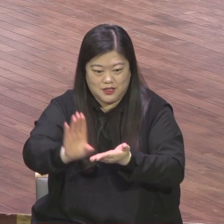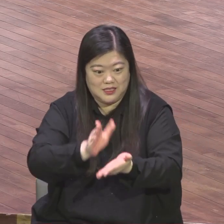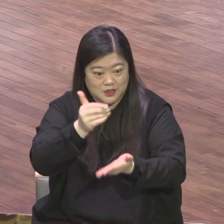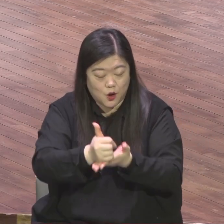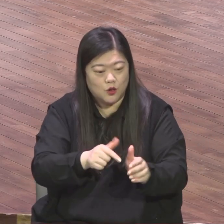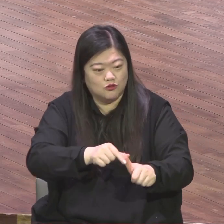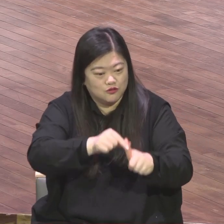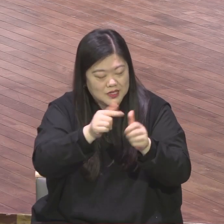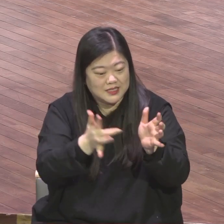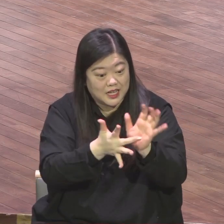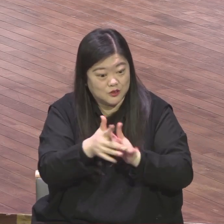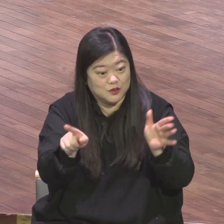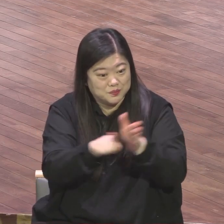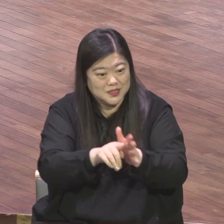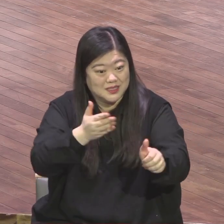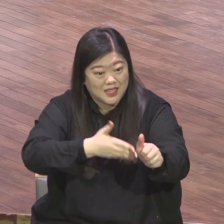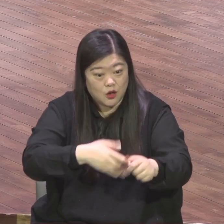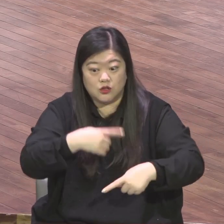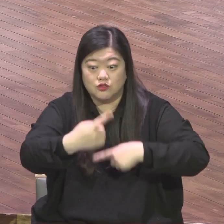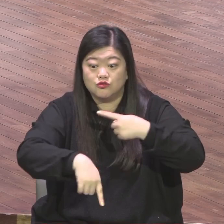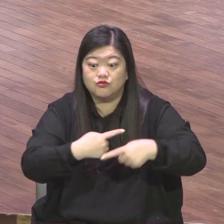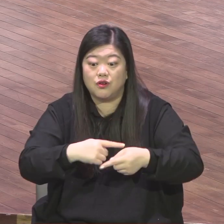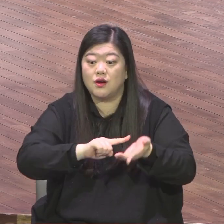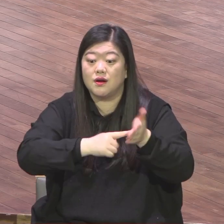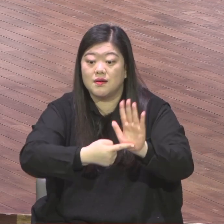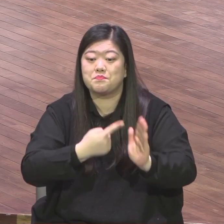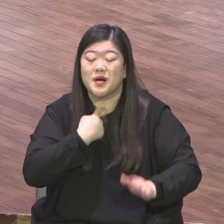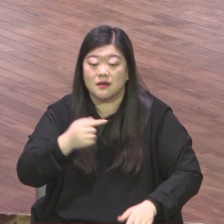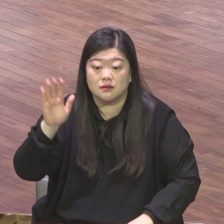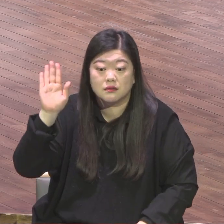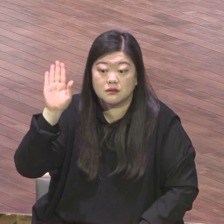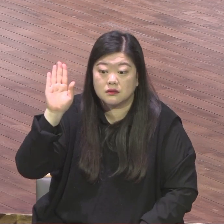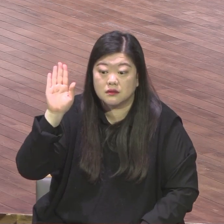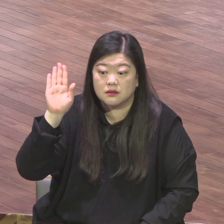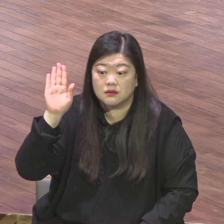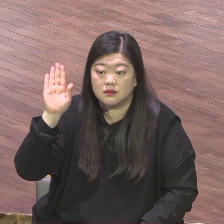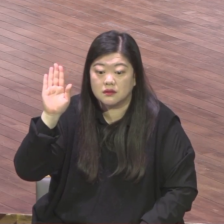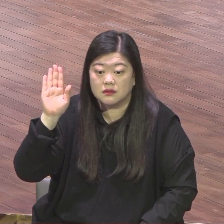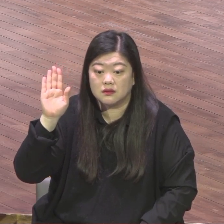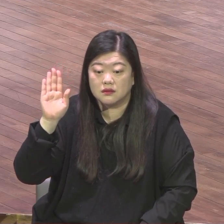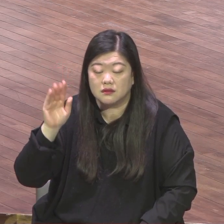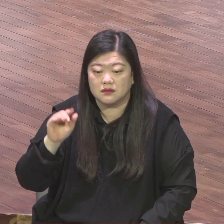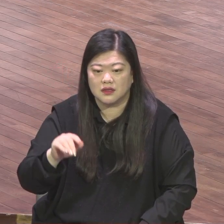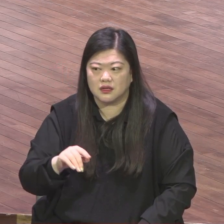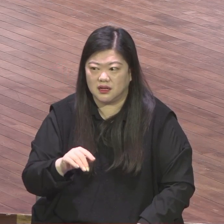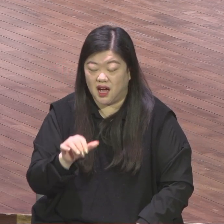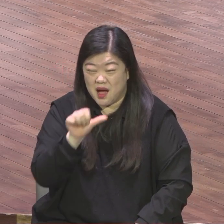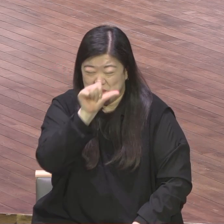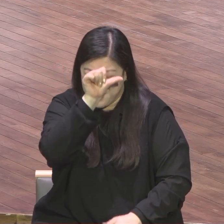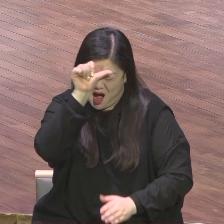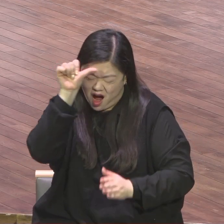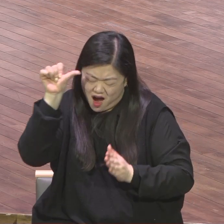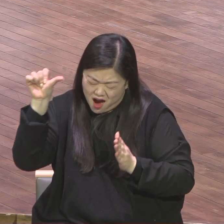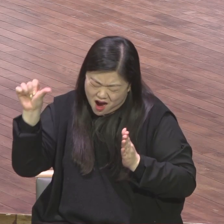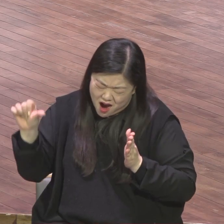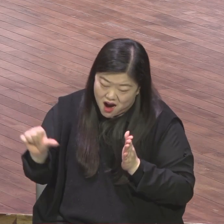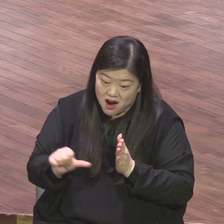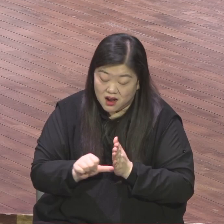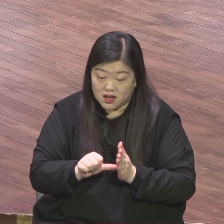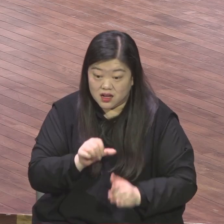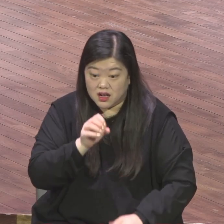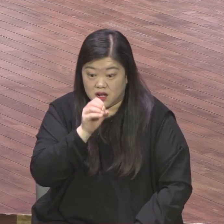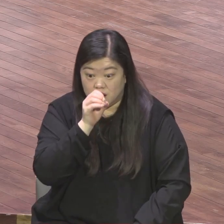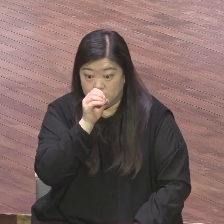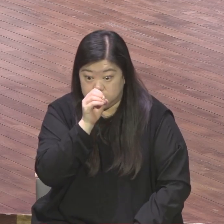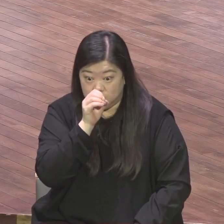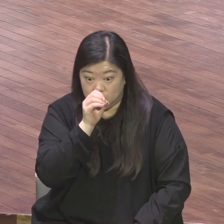믿고 구원 받으세요. 이번 한 주간 해본 적 있어요? 아니 평생에 그렇게 생명 구원에서 관심이나 가져본